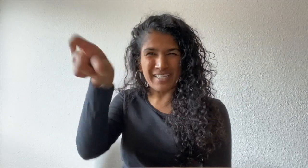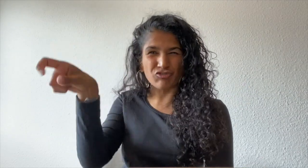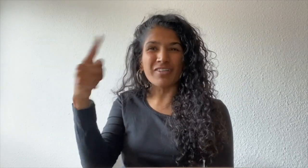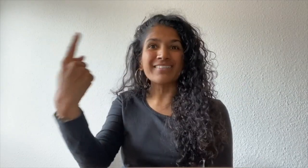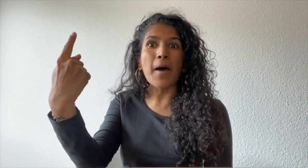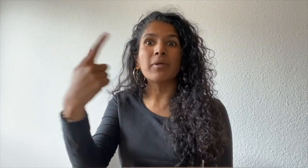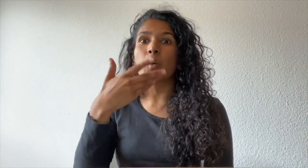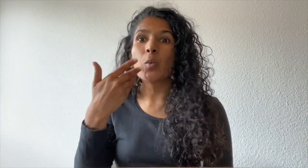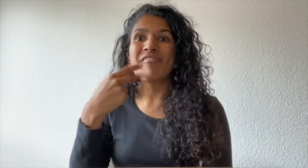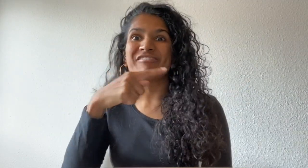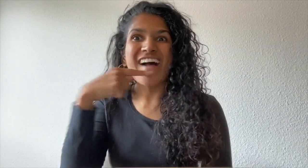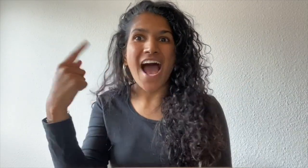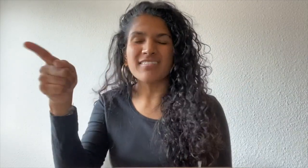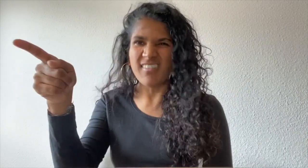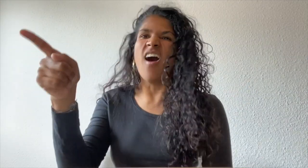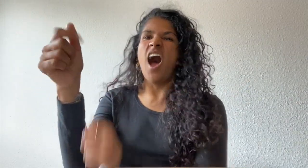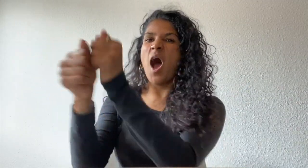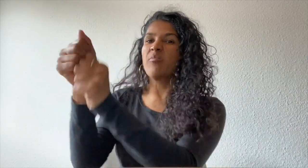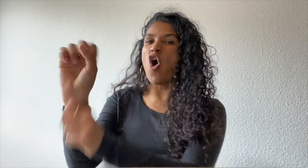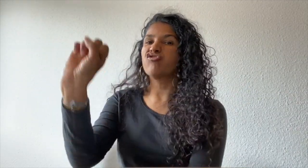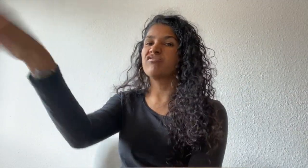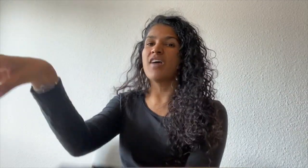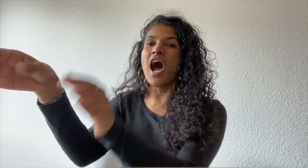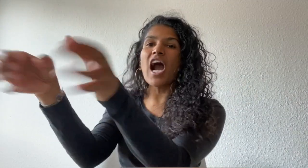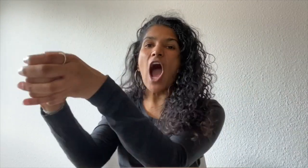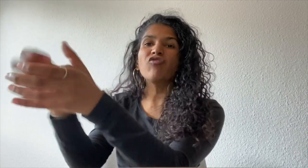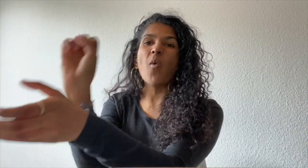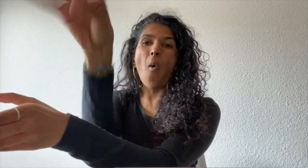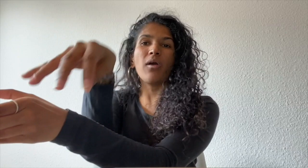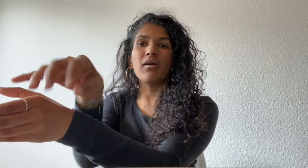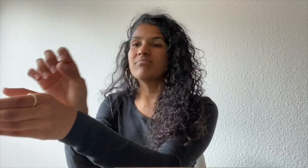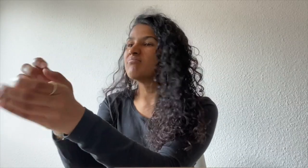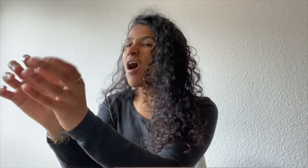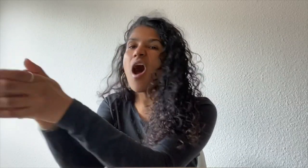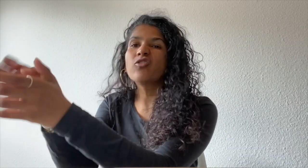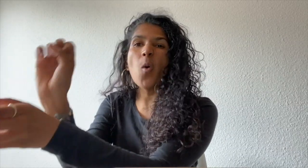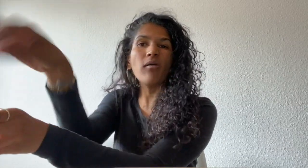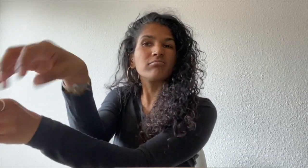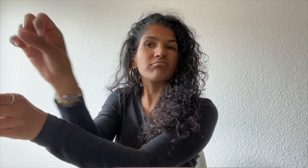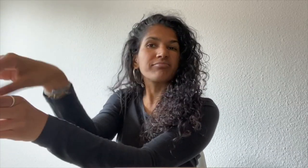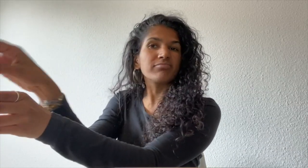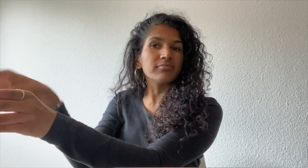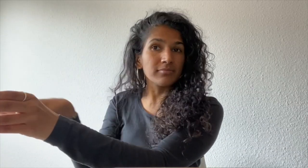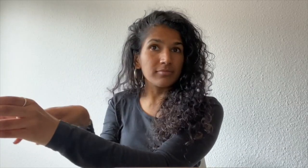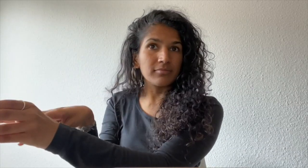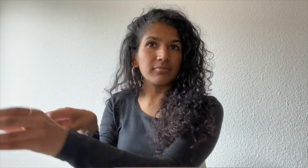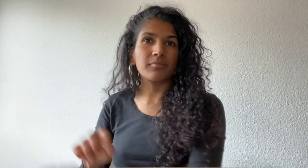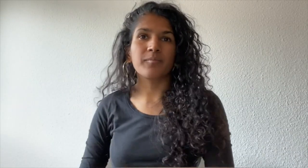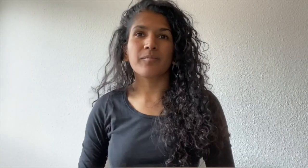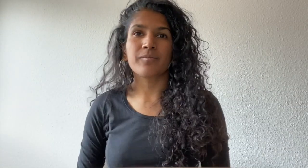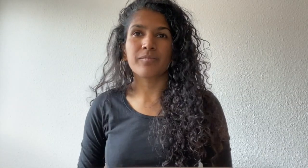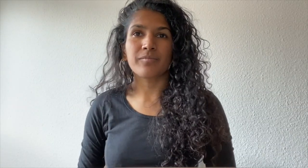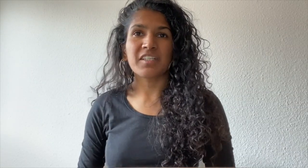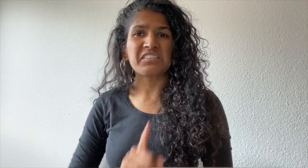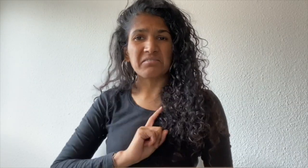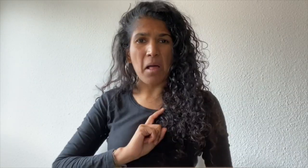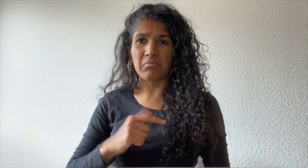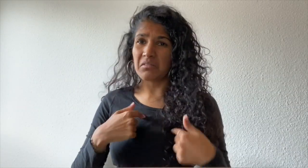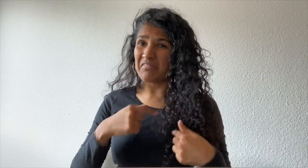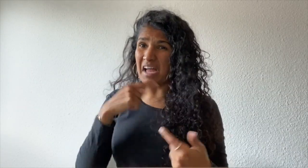zu rechtfertigen und sich zu entschuldigen. Sie können einfach sie selbst sein, Mensch sein und müssen sich darüber gar